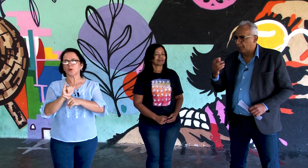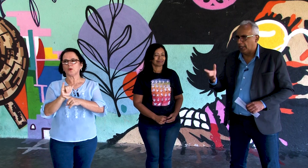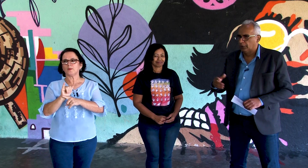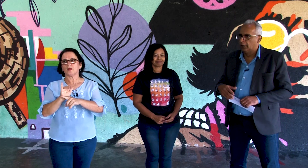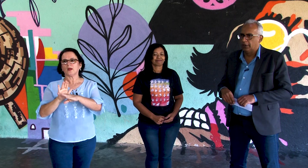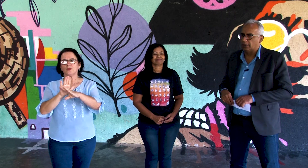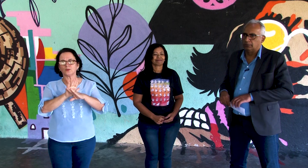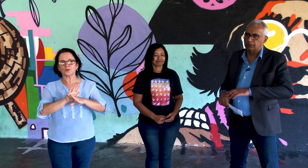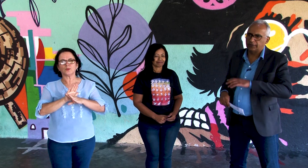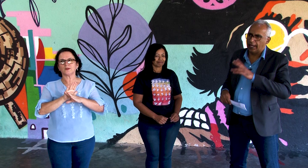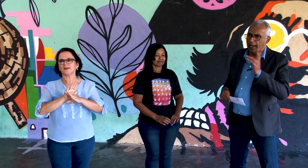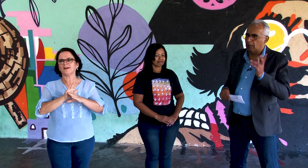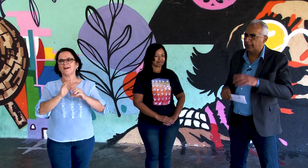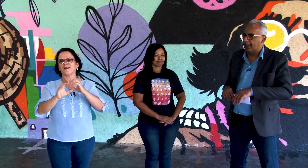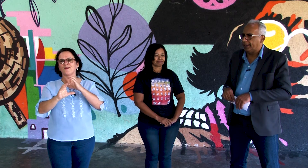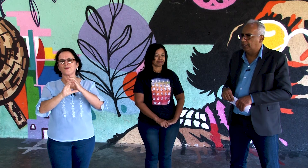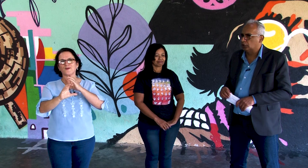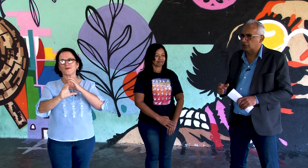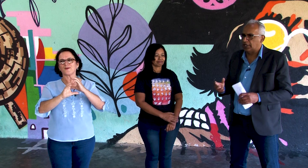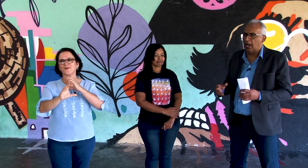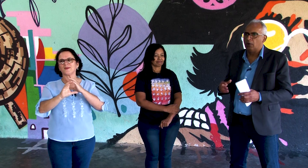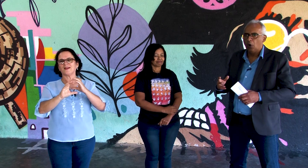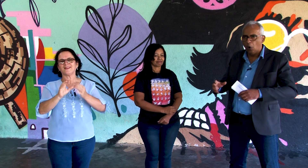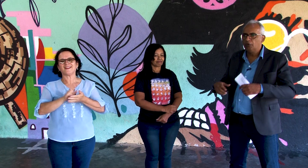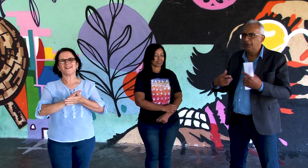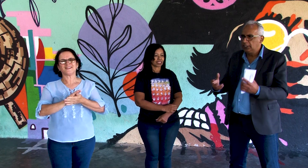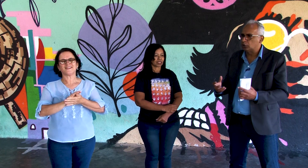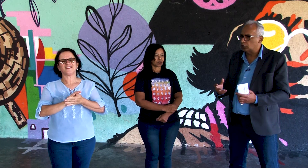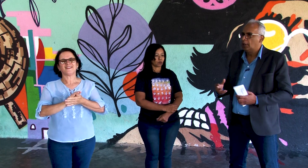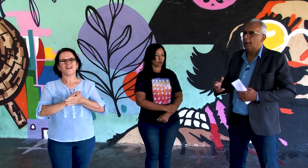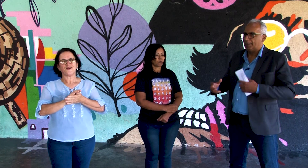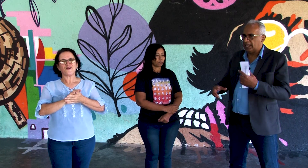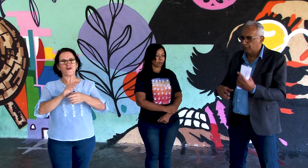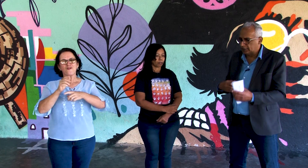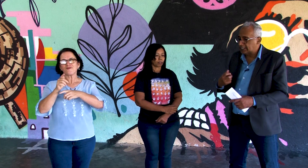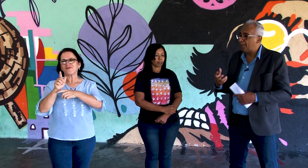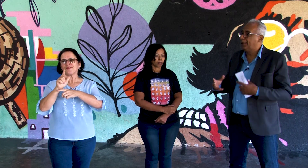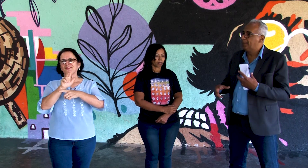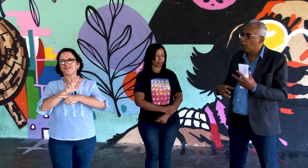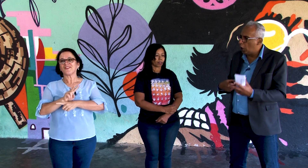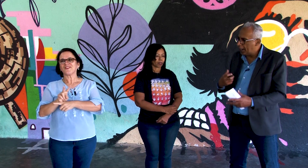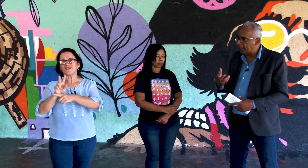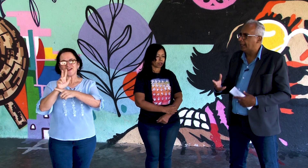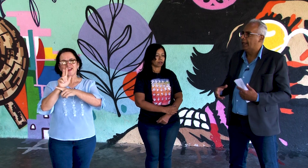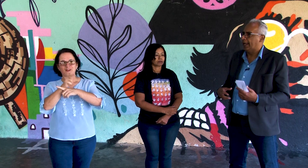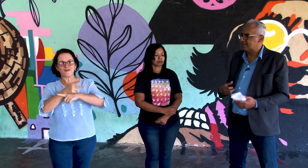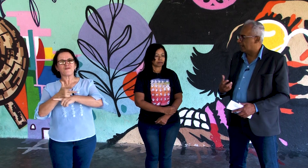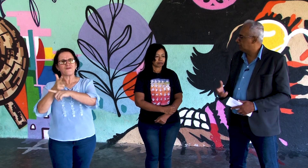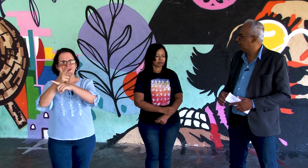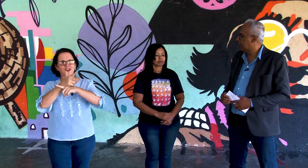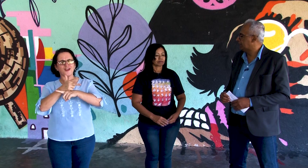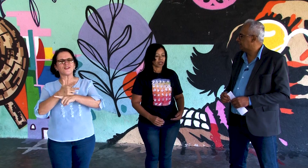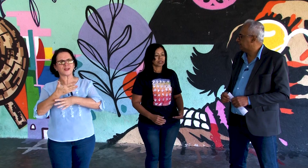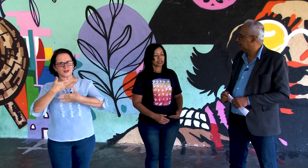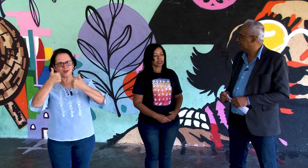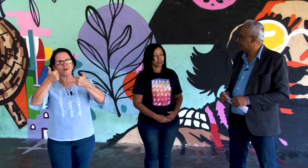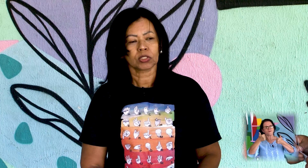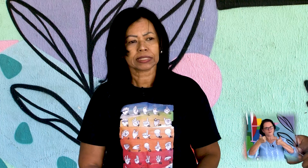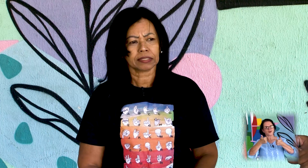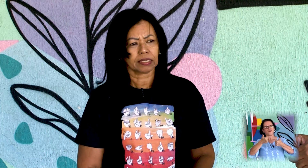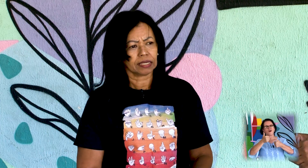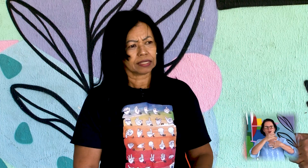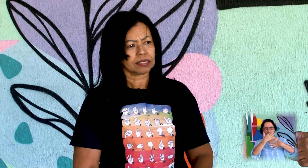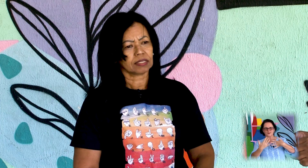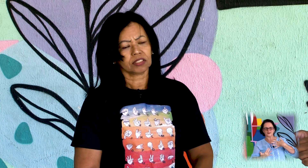o computador, sei lá, qualquer rede social ou vídeos, para que vocês aprimorem essa atividade? Sim,